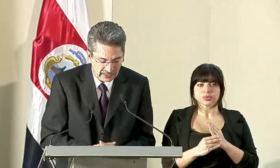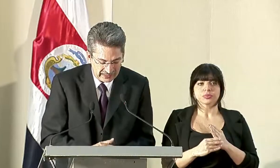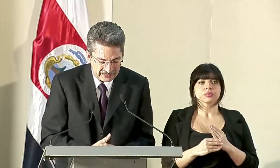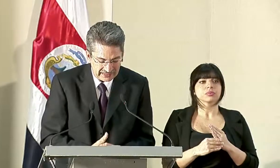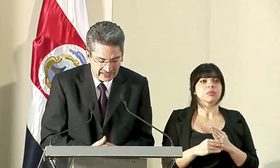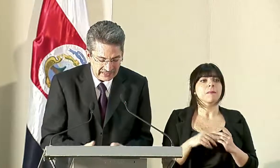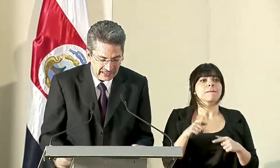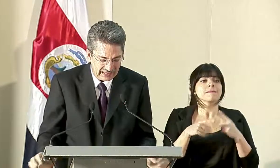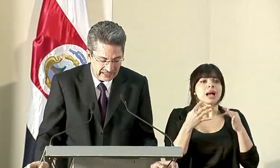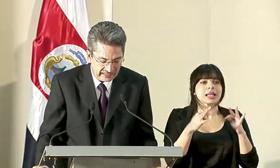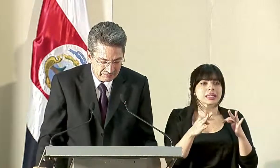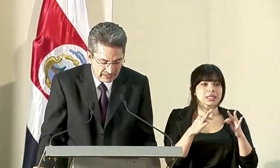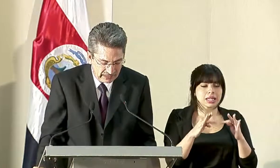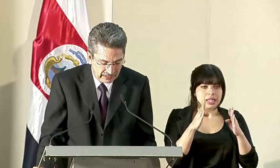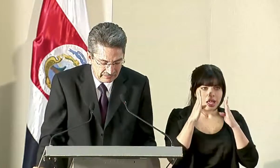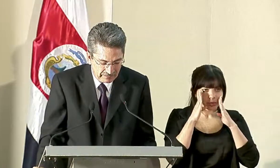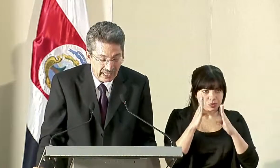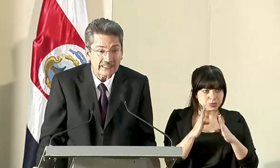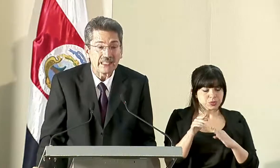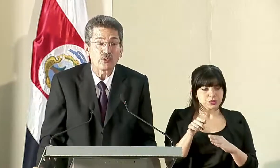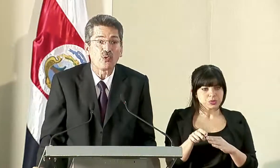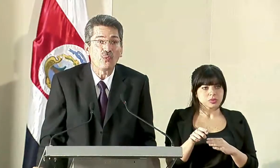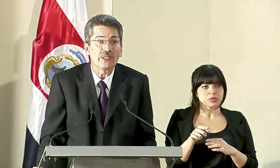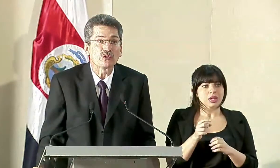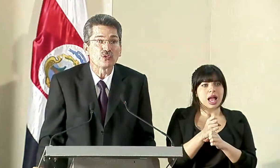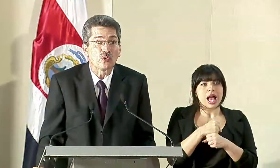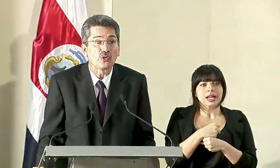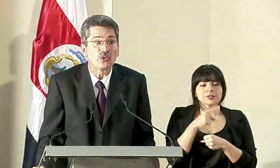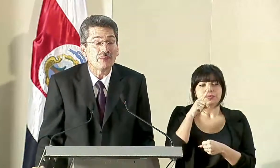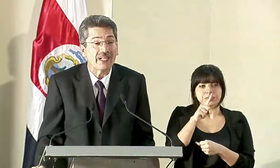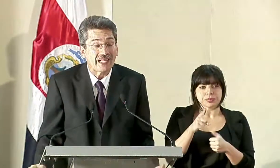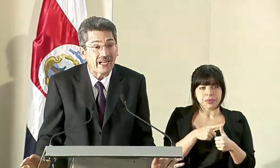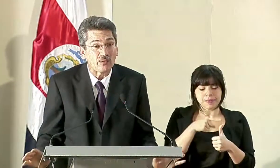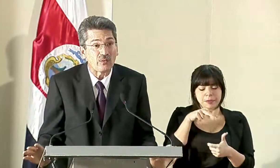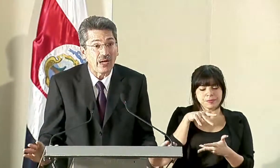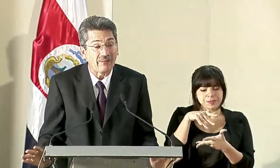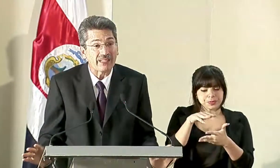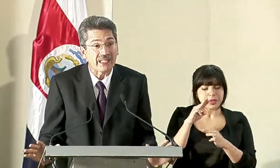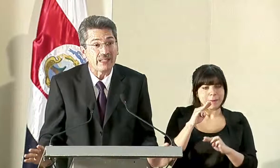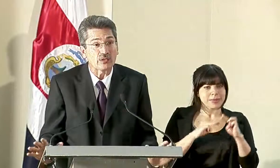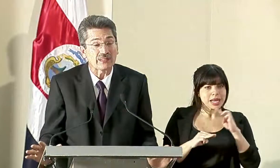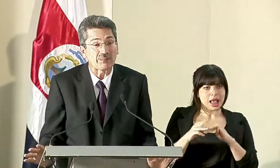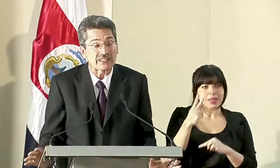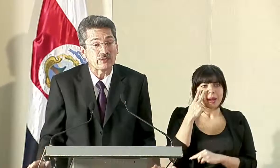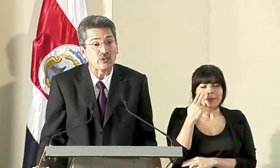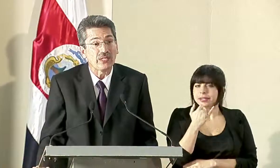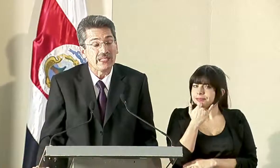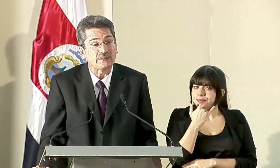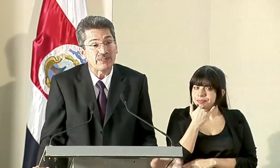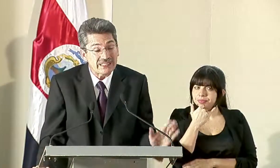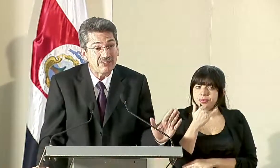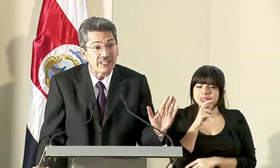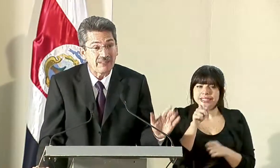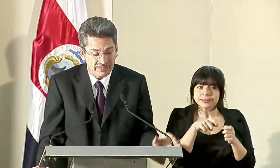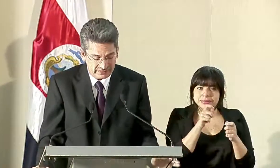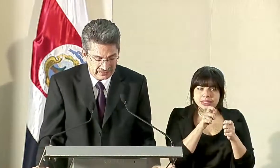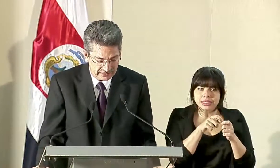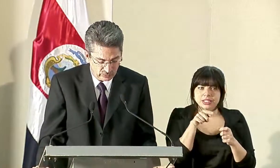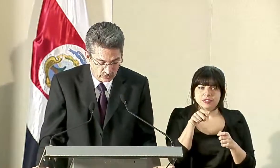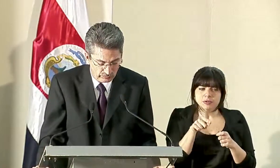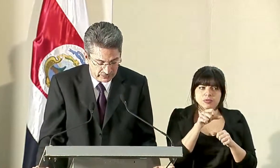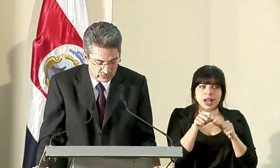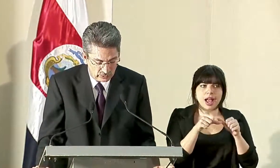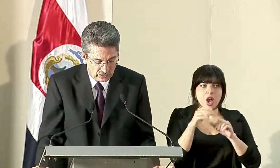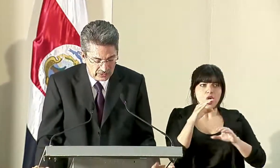lo vamos a tratar ahí haciendo un estudio de mercado, a ver qué es lo que está pasando específicamente en